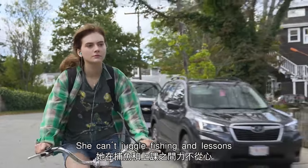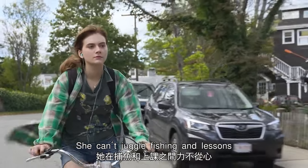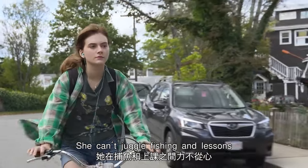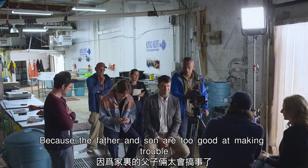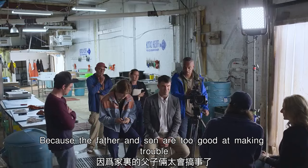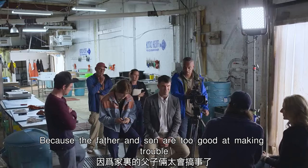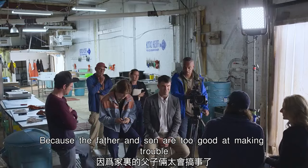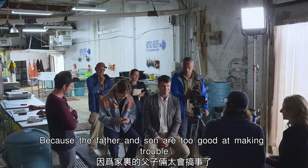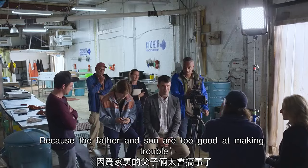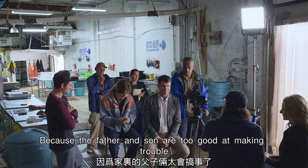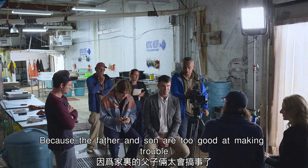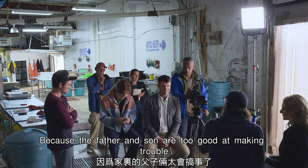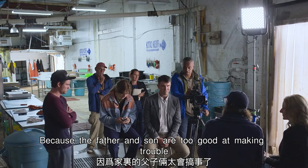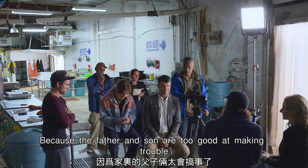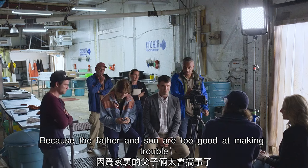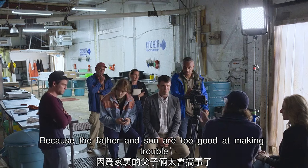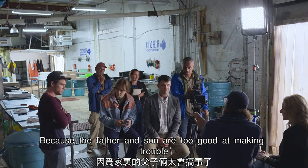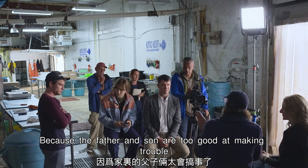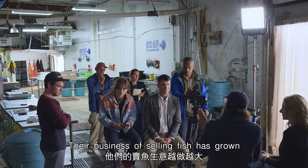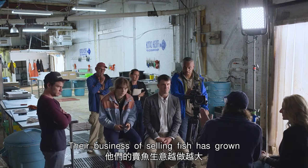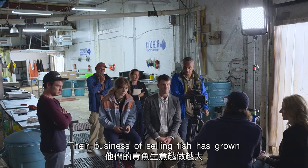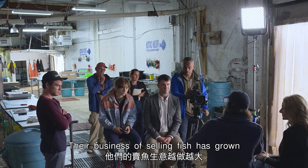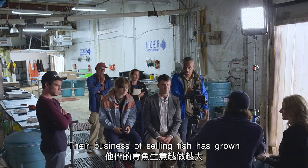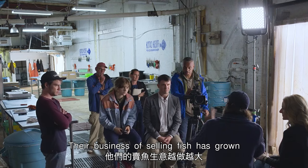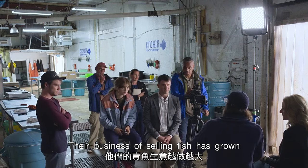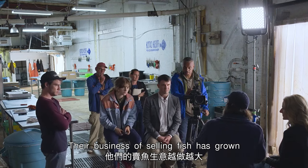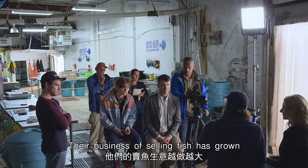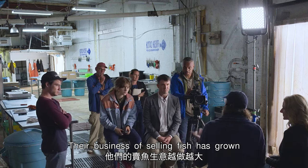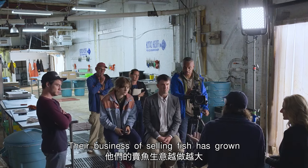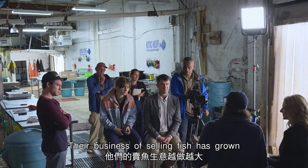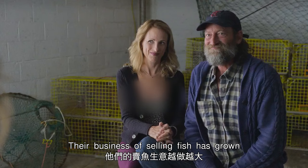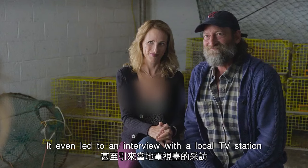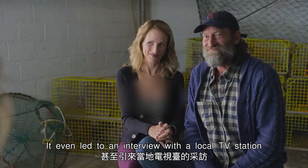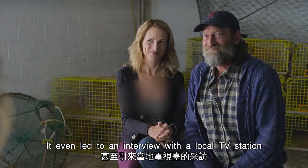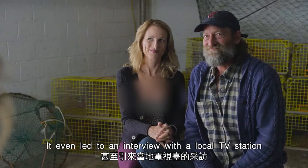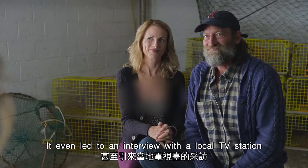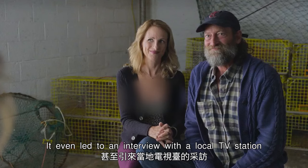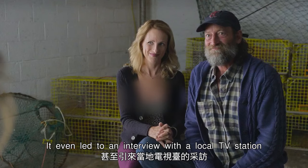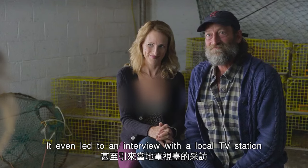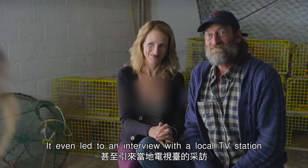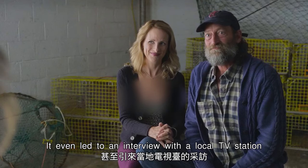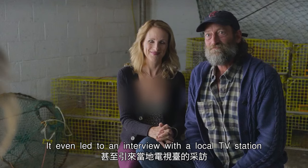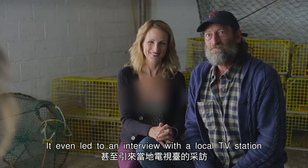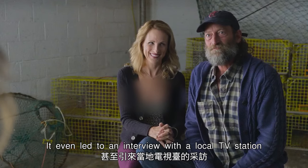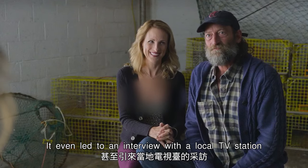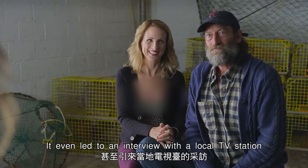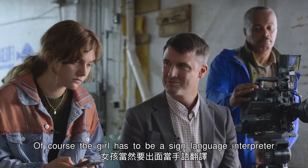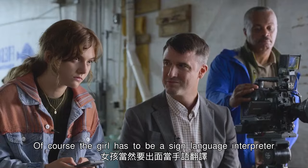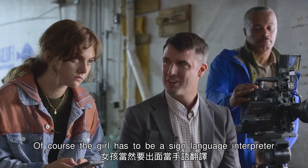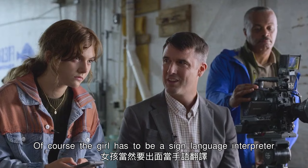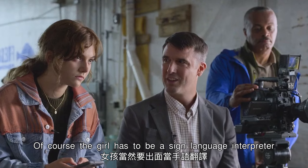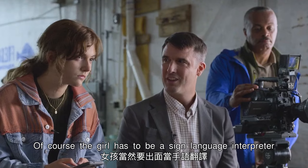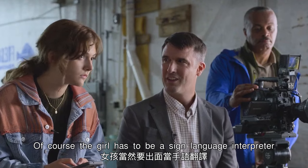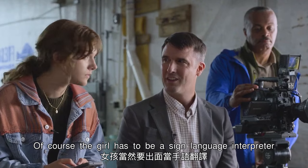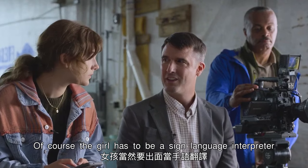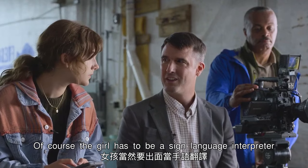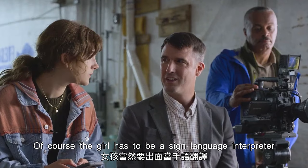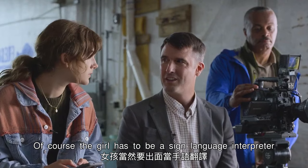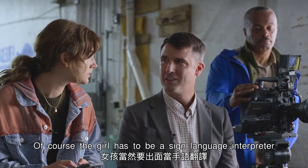从心因为家里的父子俩太会搞事了他们的卖鱼生意越做越大甚至引来当地电视台的采访女孩当然要出面当手语翻